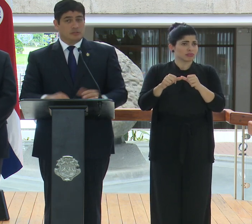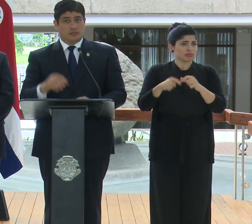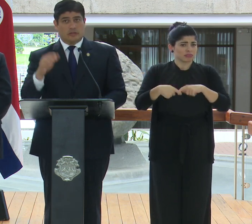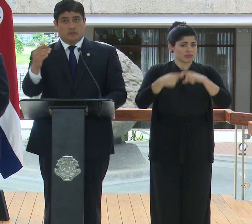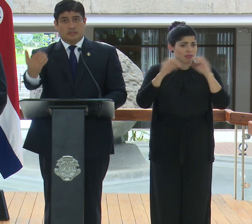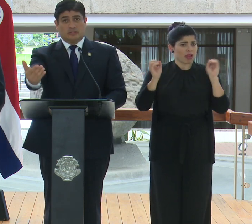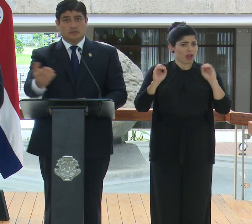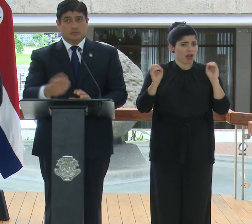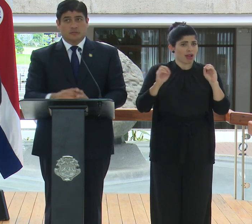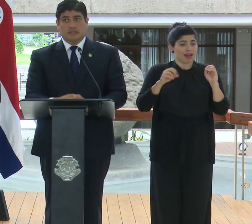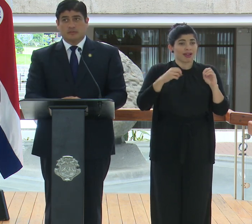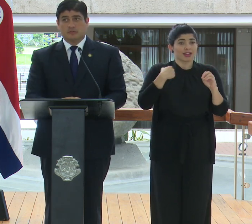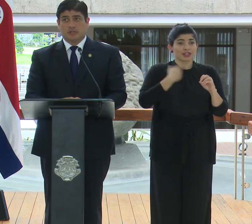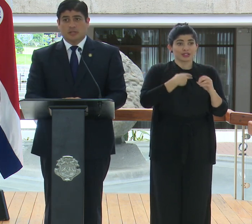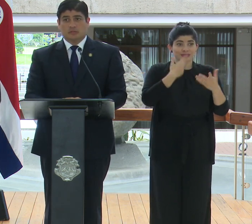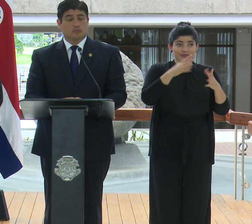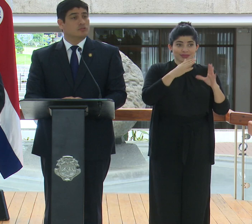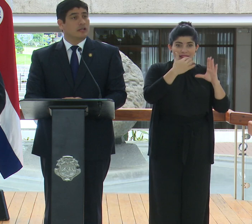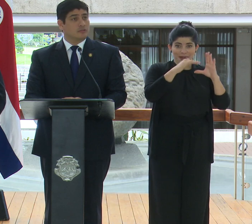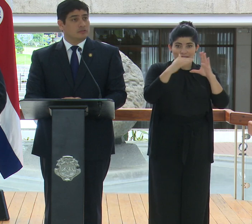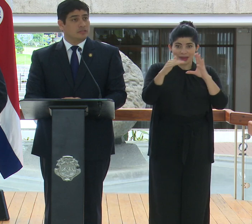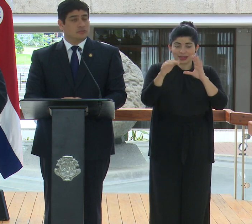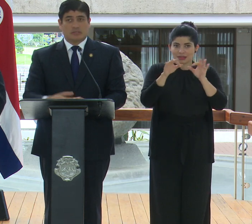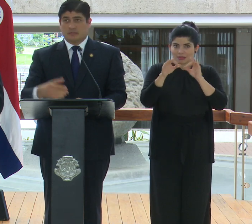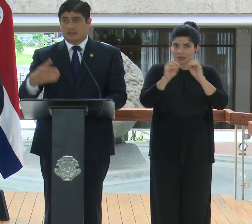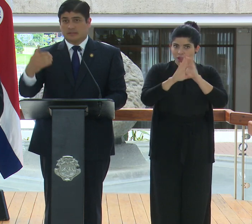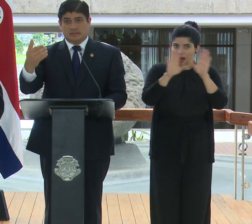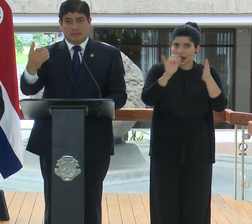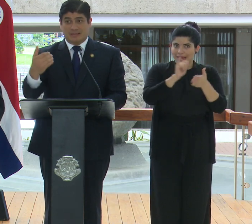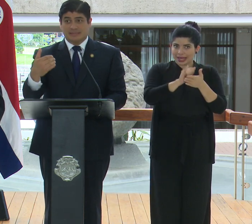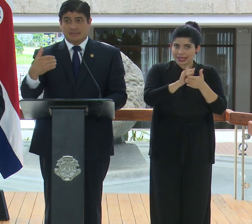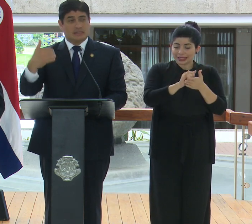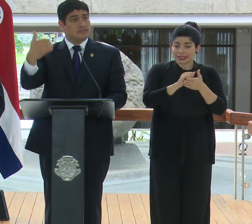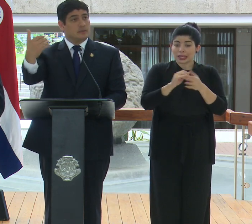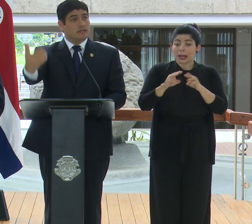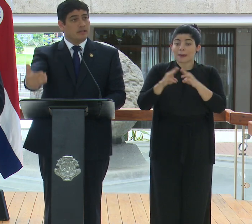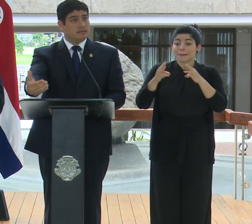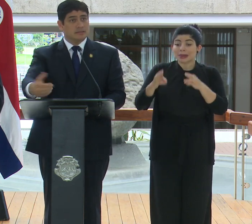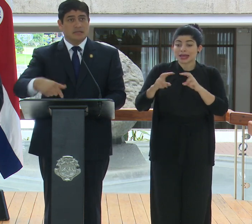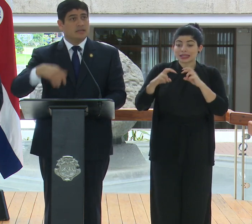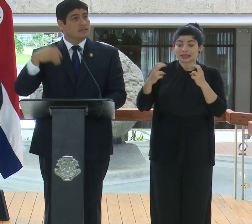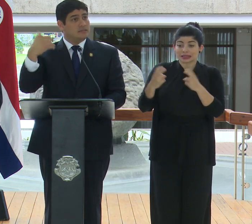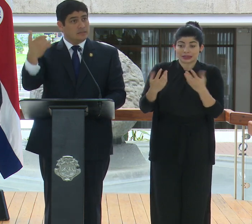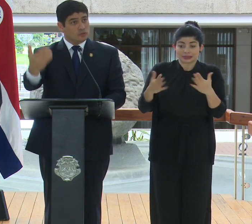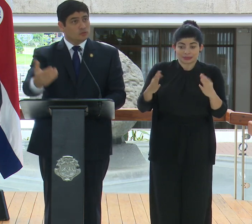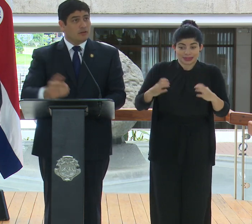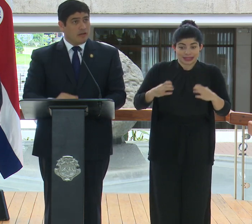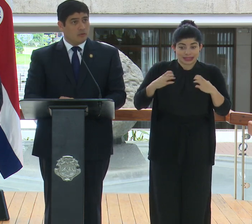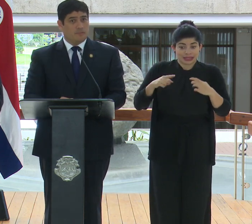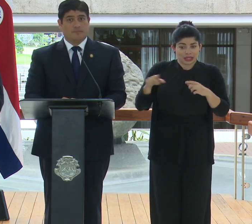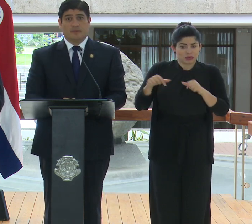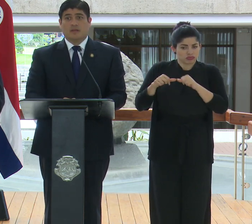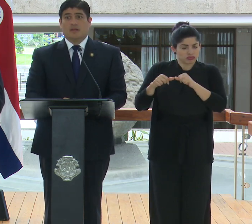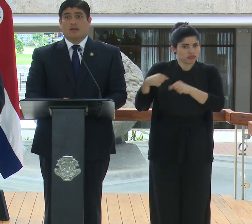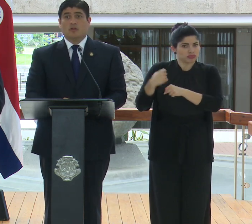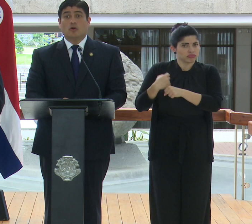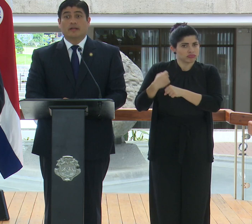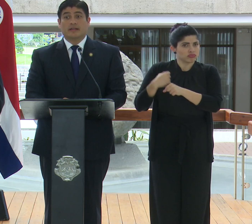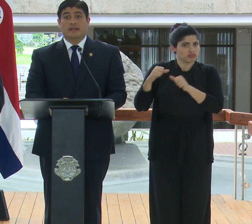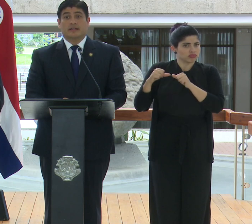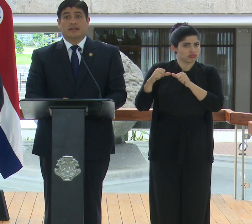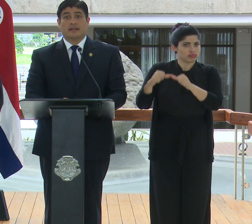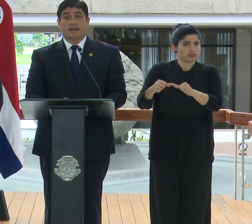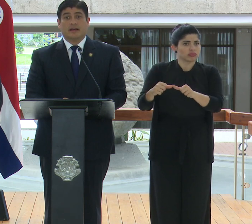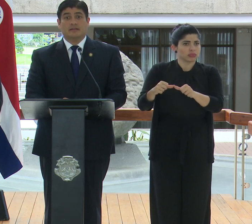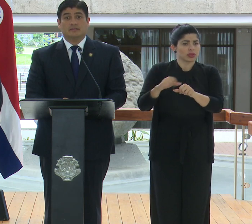suspendido. De hecho, en la nota que nosotros remitimos, somos claros en eso. Las mesas que ya están vigentes siguen su trabajo. Lo